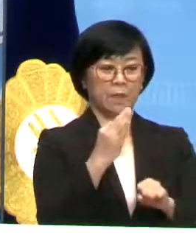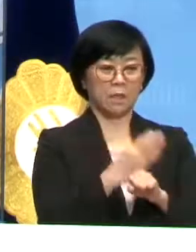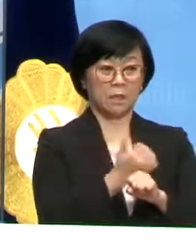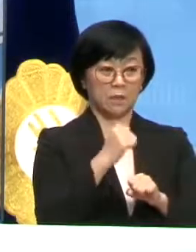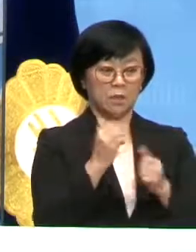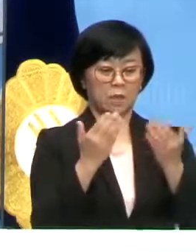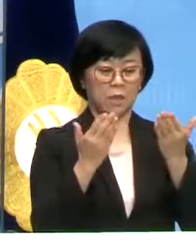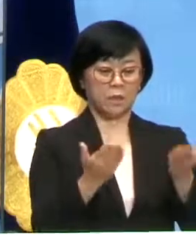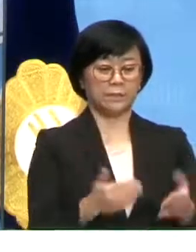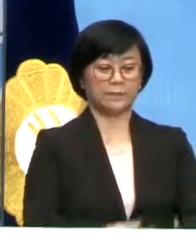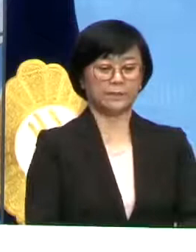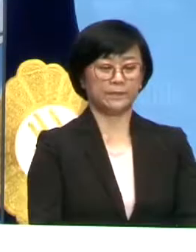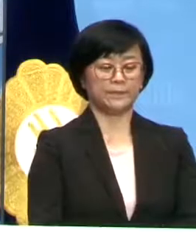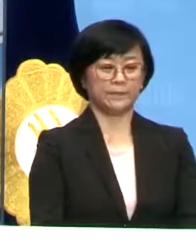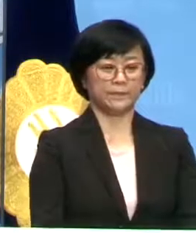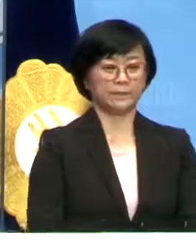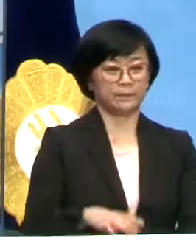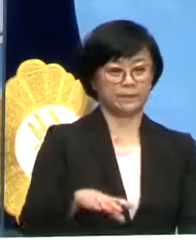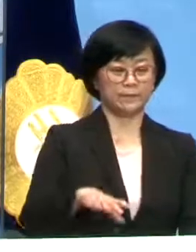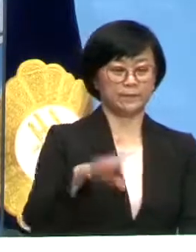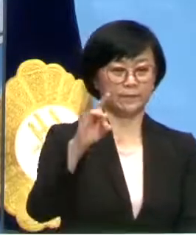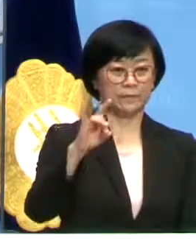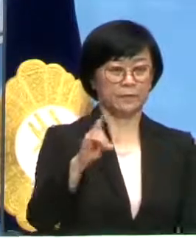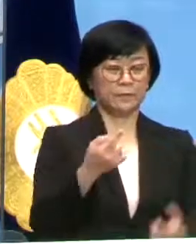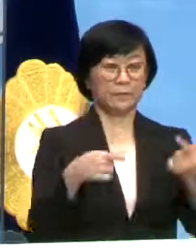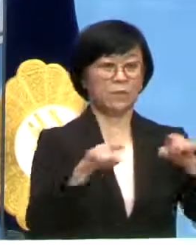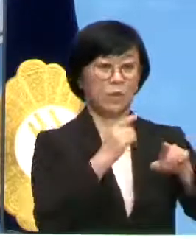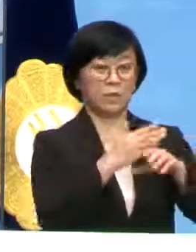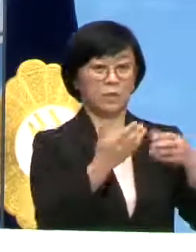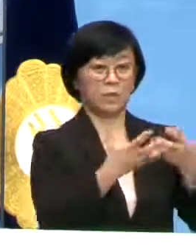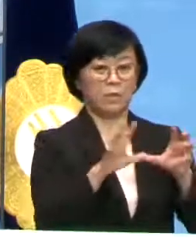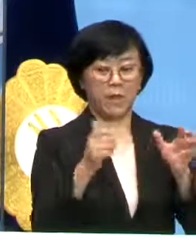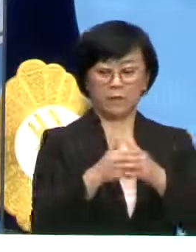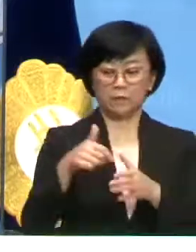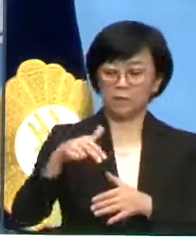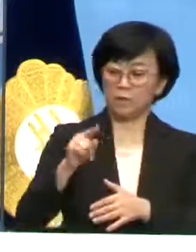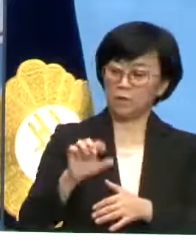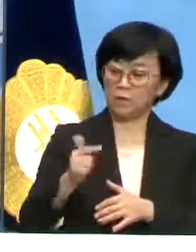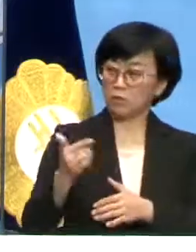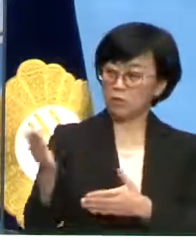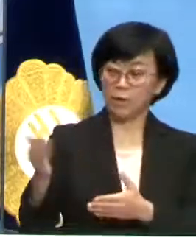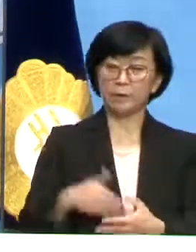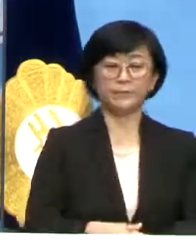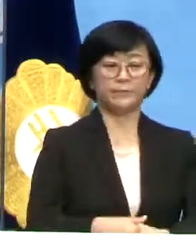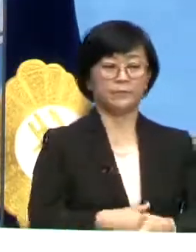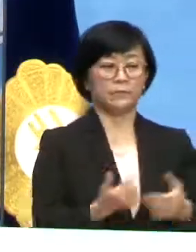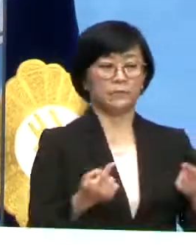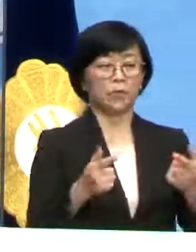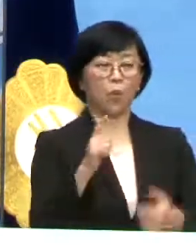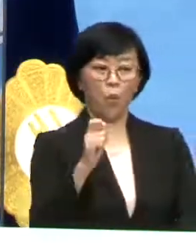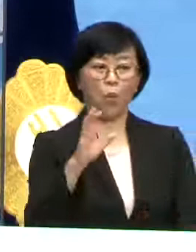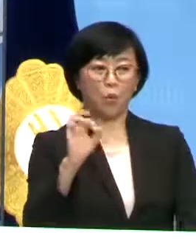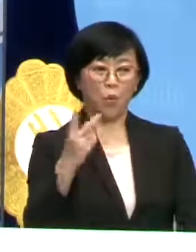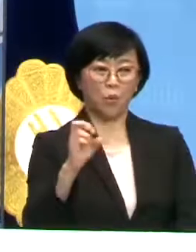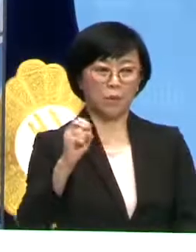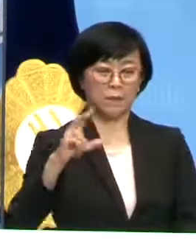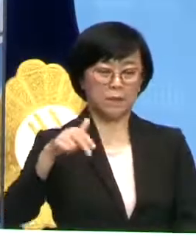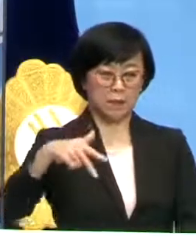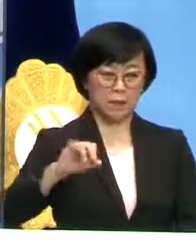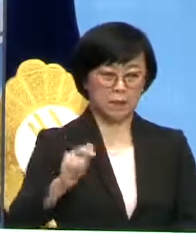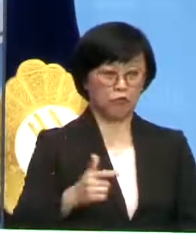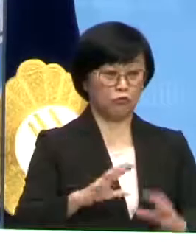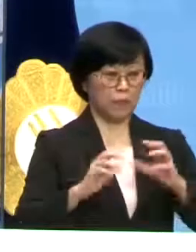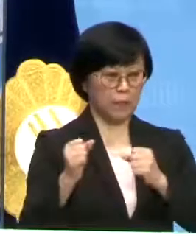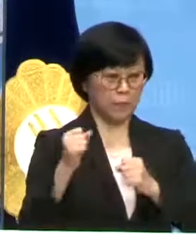먼저 소개 지켜드리겠습니다 먼저 이제 더불어 민주의 존재 되고 있는 참석해 주셨고요 그 다음에 더불어 입니다 고용 전 의원님 그 다음에